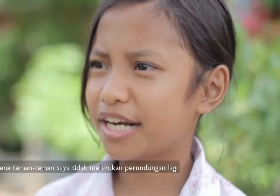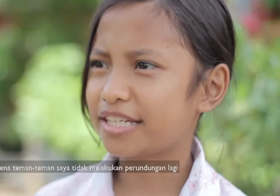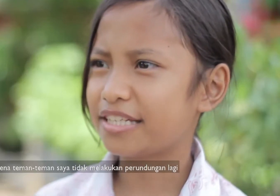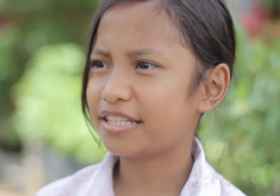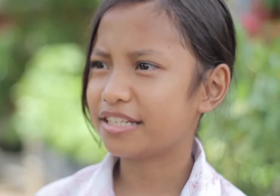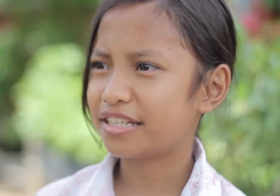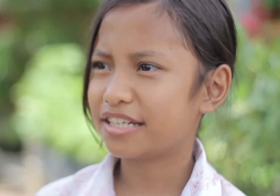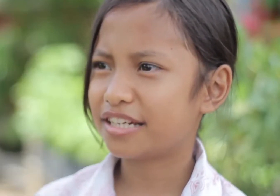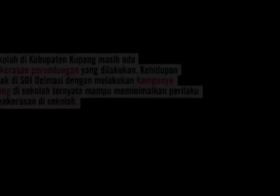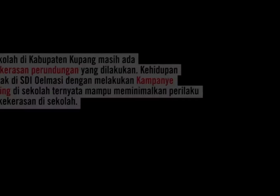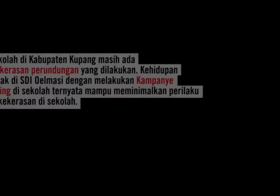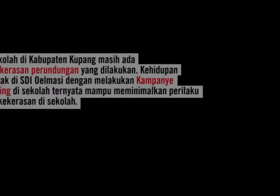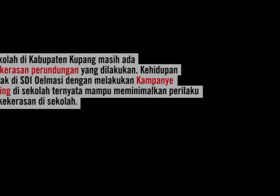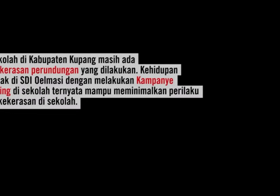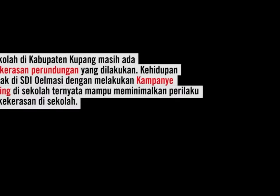melakukan pembulian lagi.